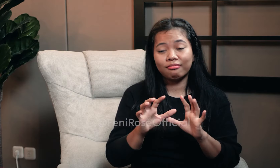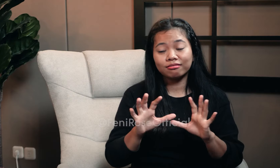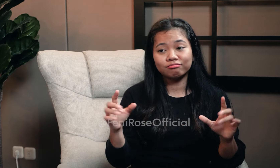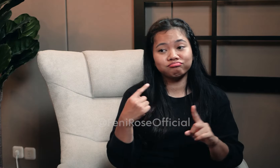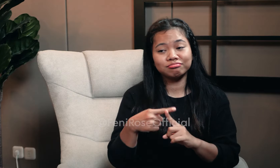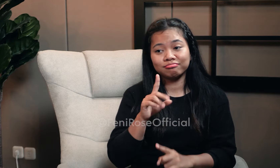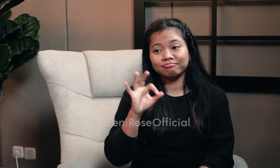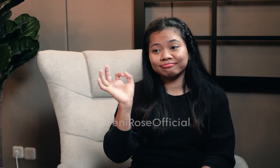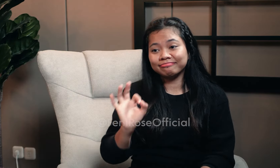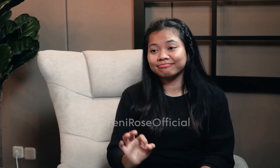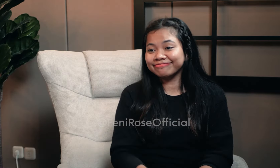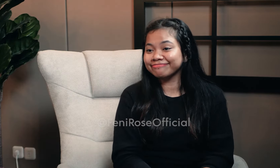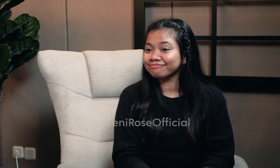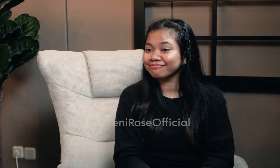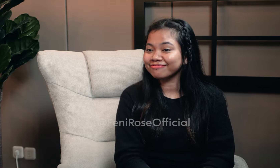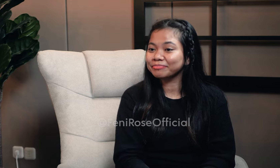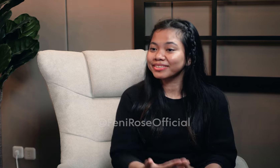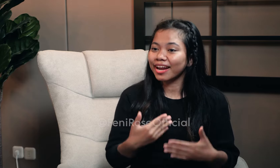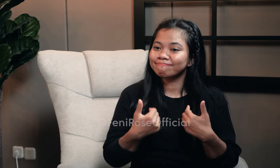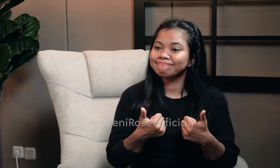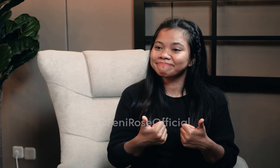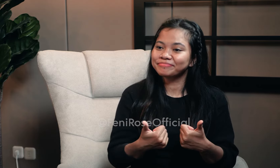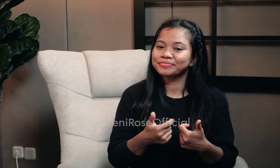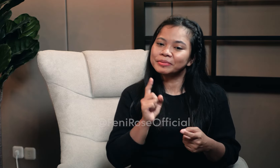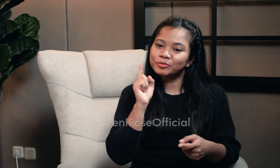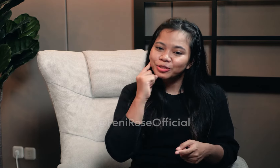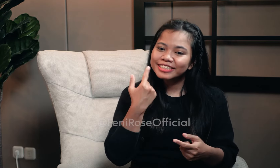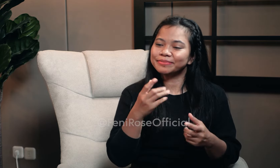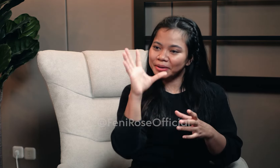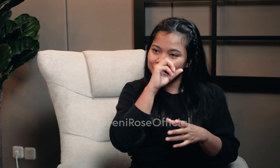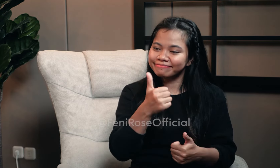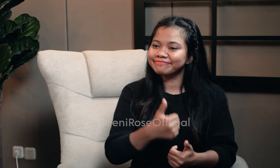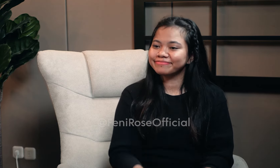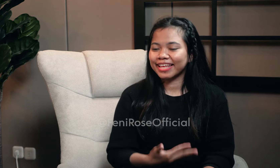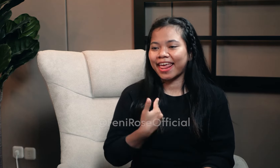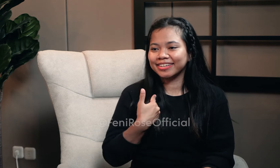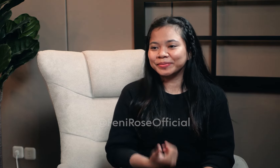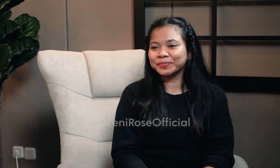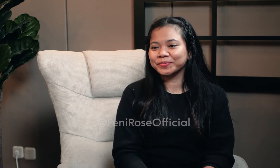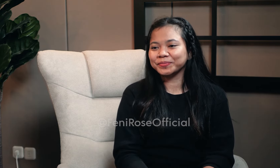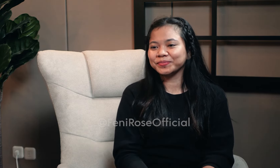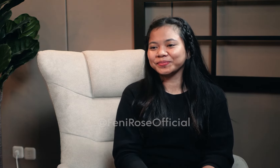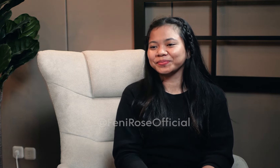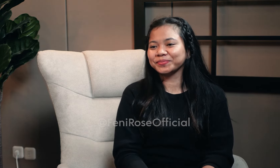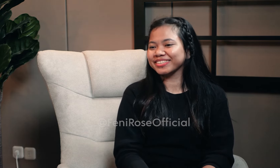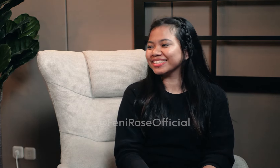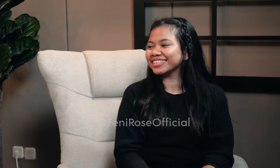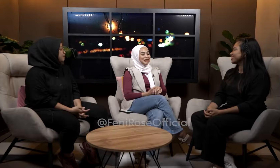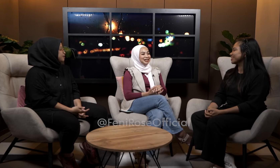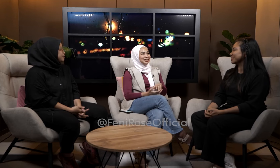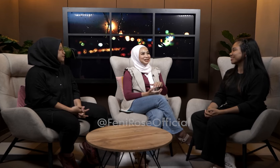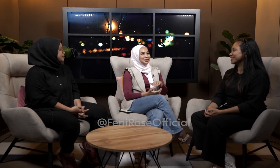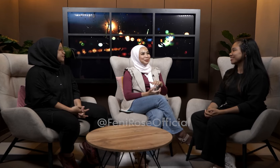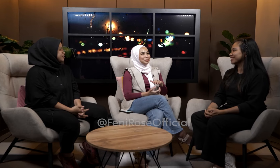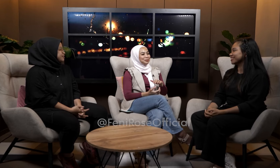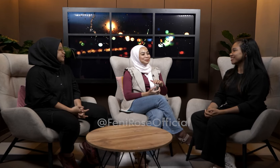positif banyak yang merespon positif 100% saya sendiri masa senang at teman-teman tuli paham kayak gitu mbak ini ee